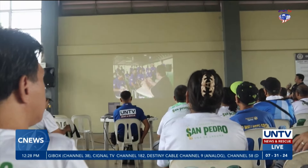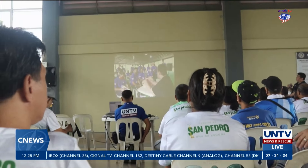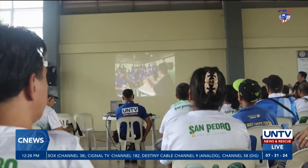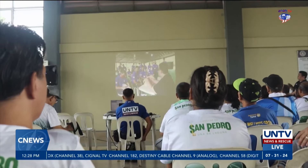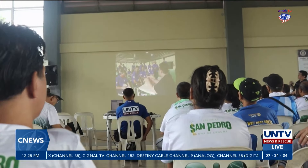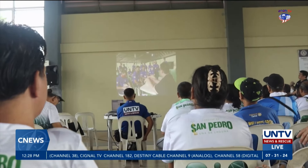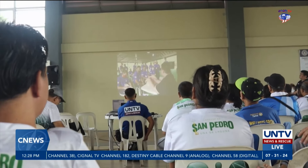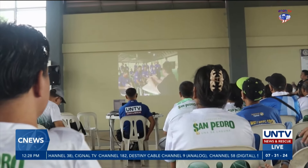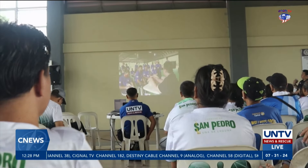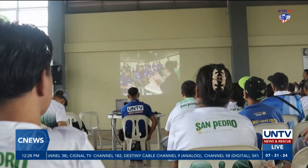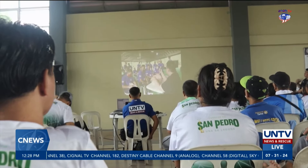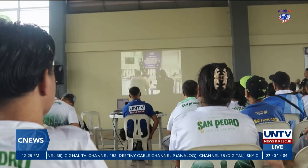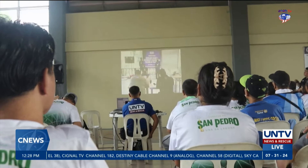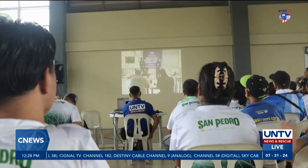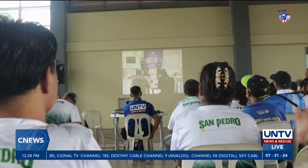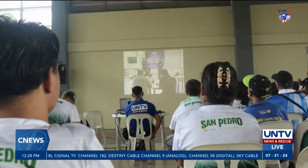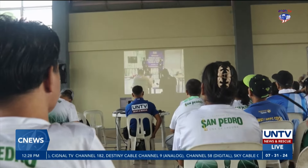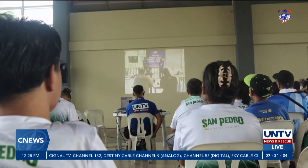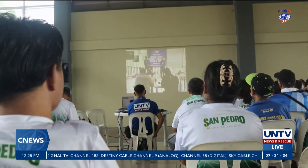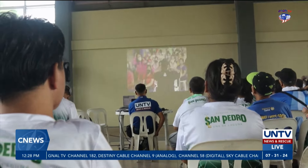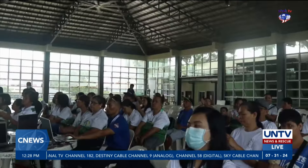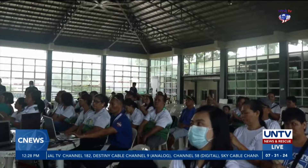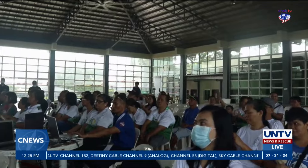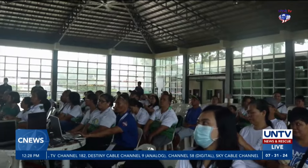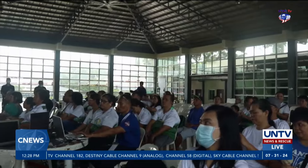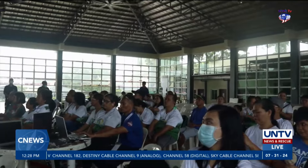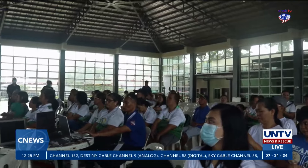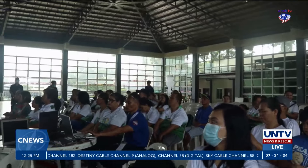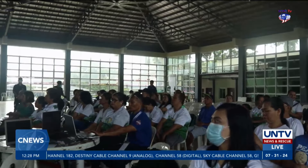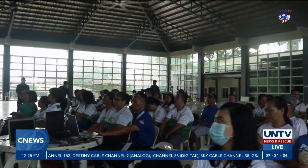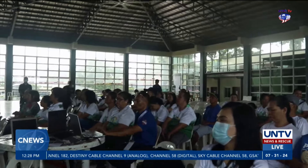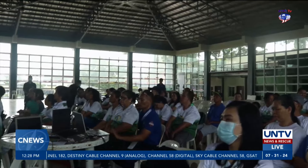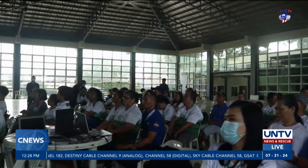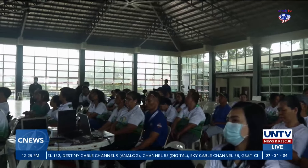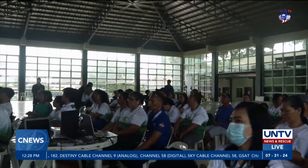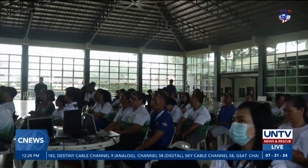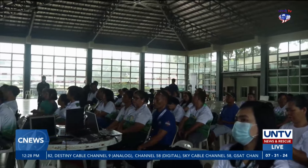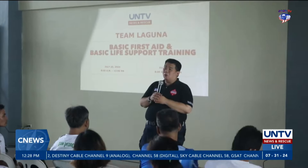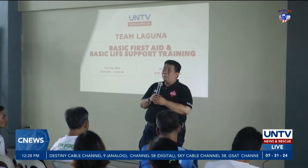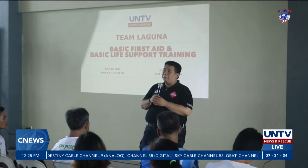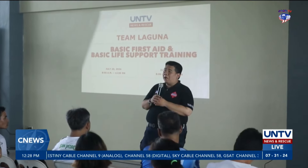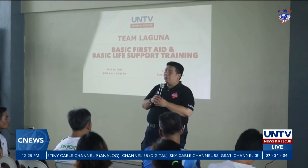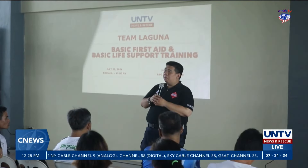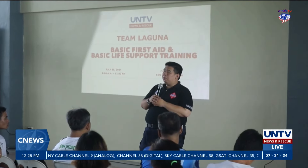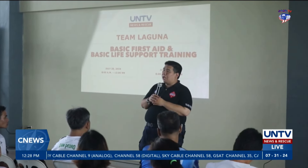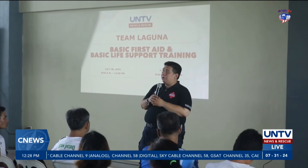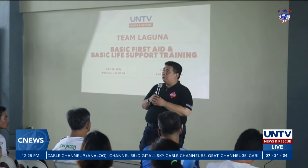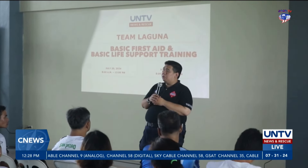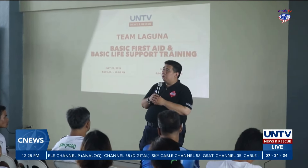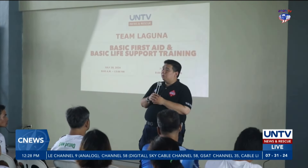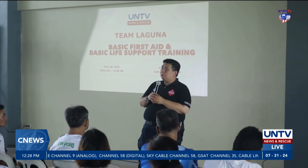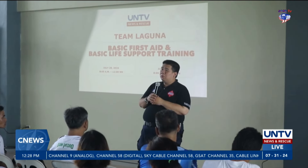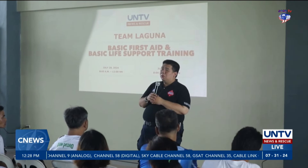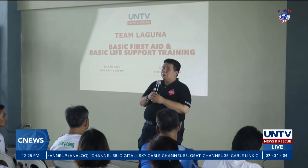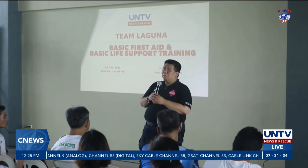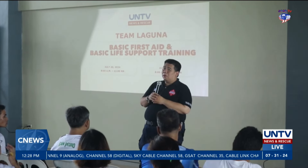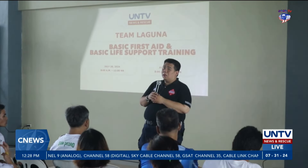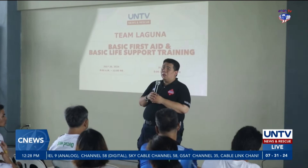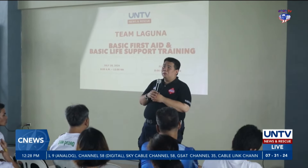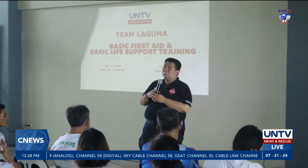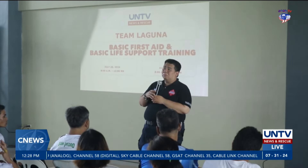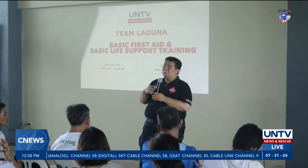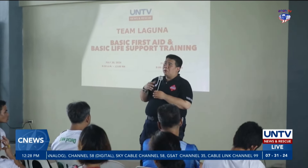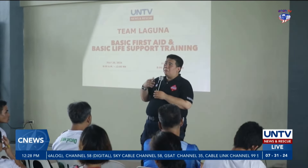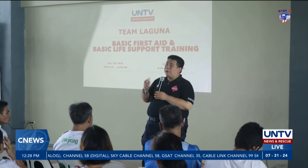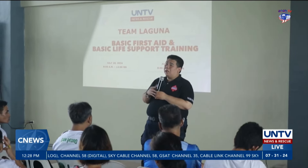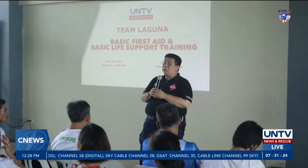sign language, she'll be able to understand the first aid, lalo na sa interpretation na pwede pala